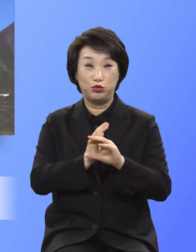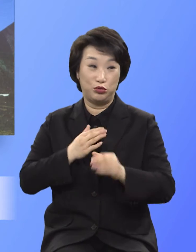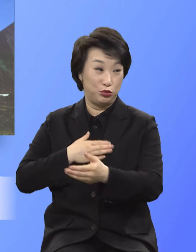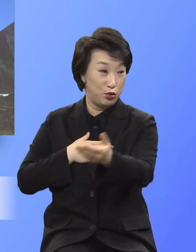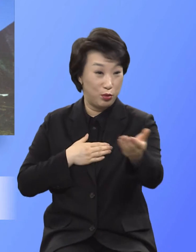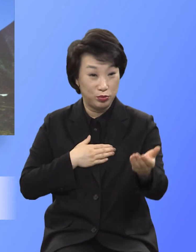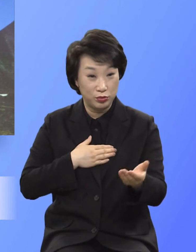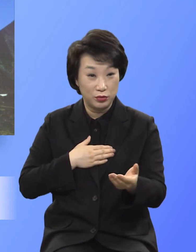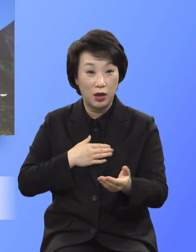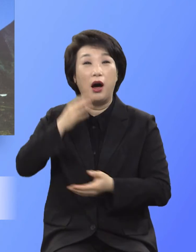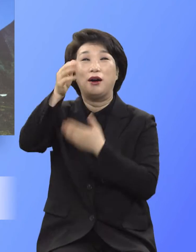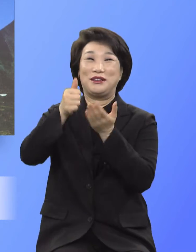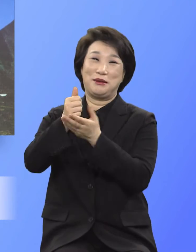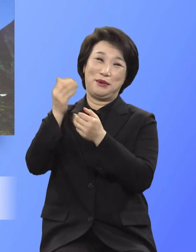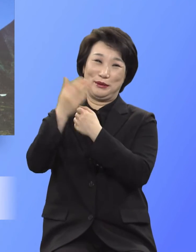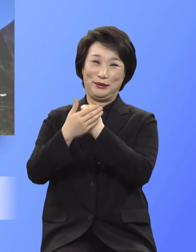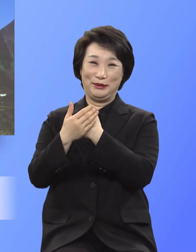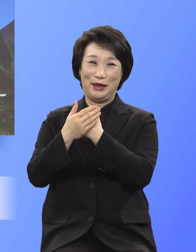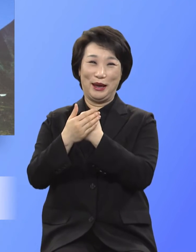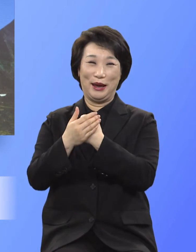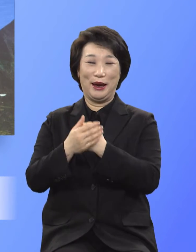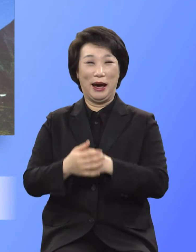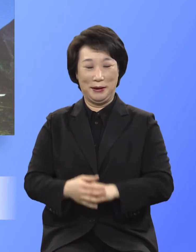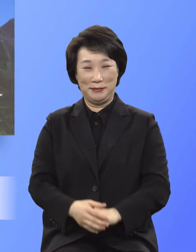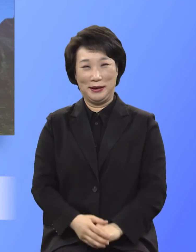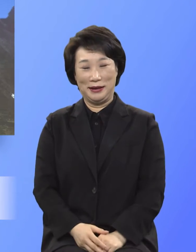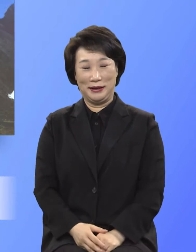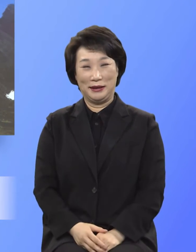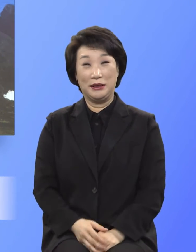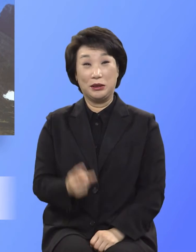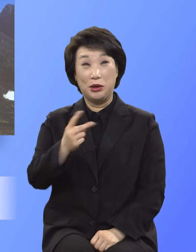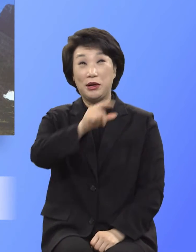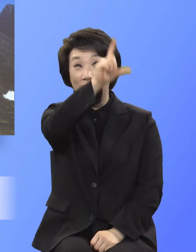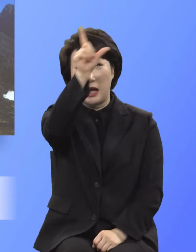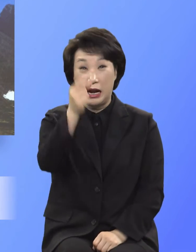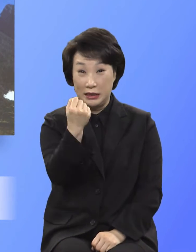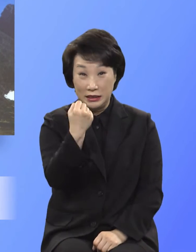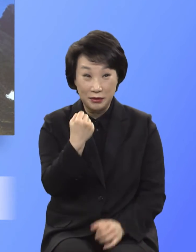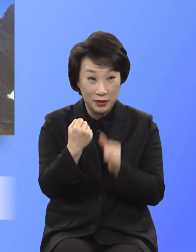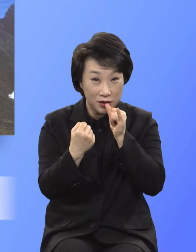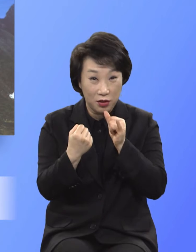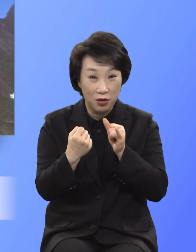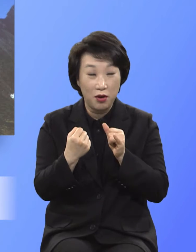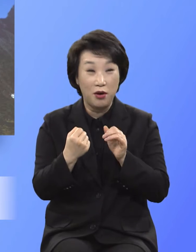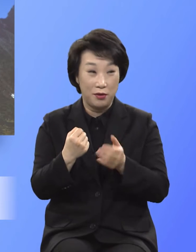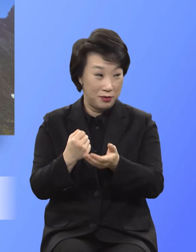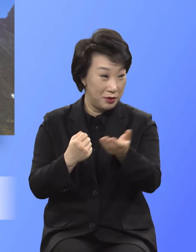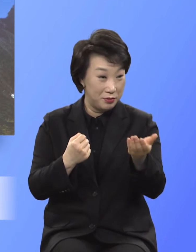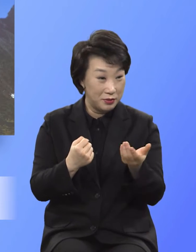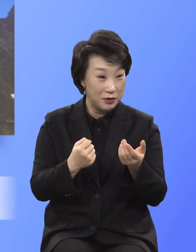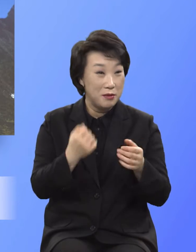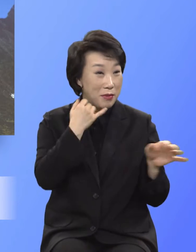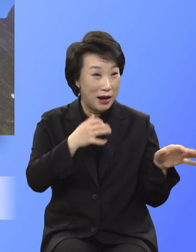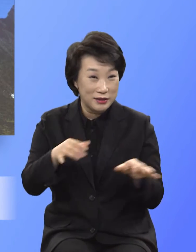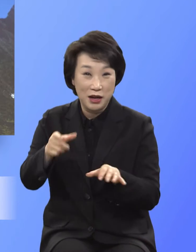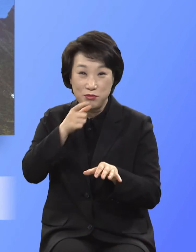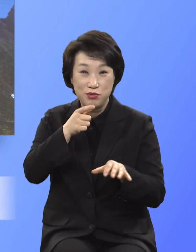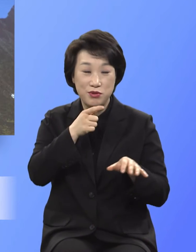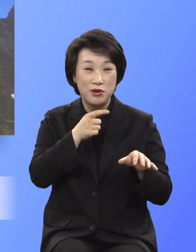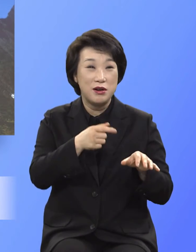거 하나님 은혜요. 저 달의 에너지 인력으로